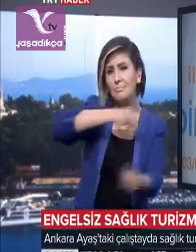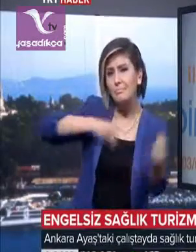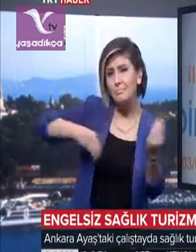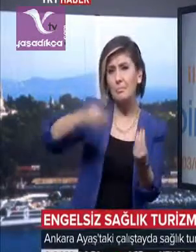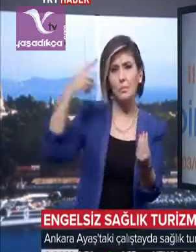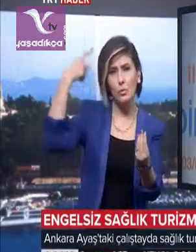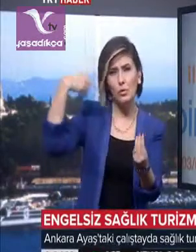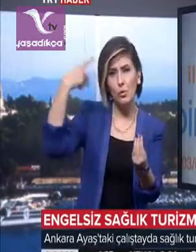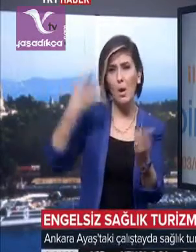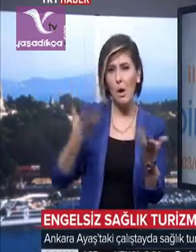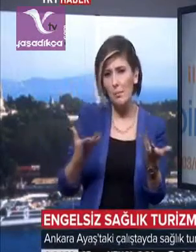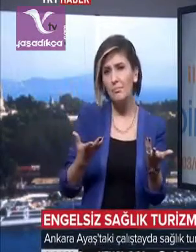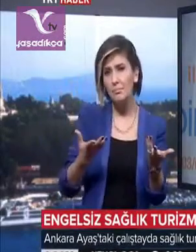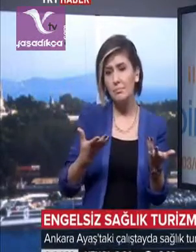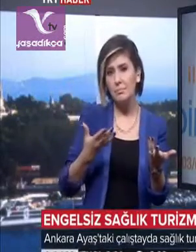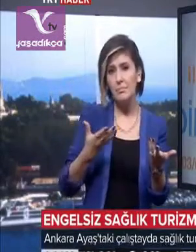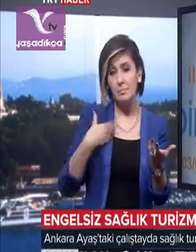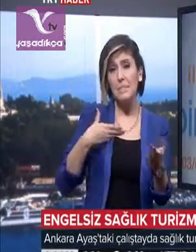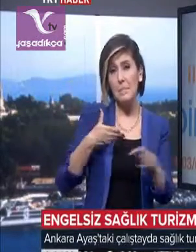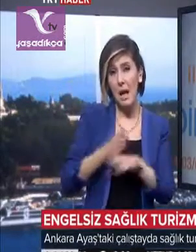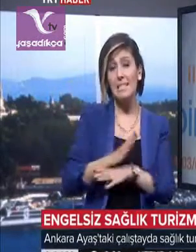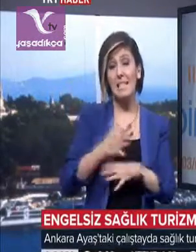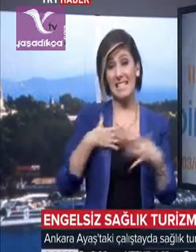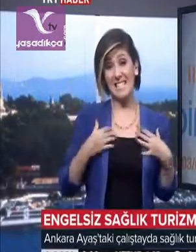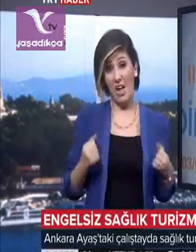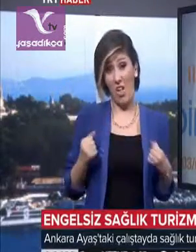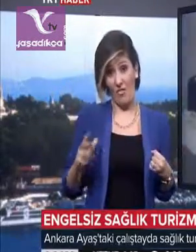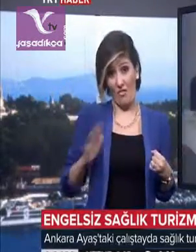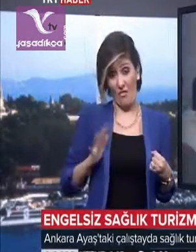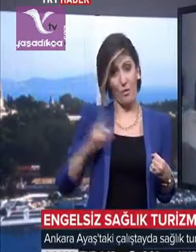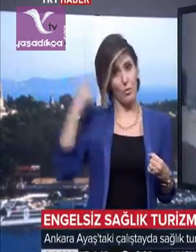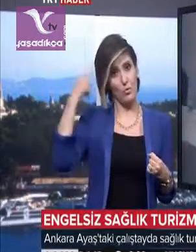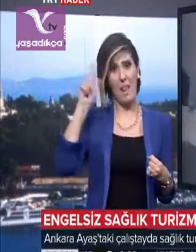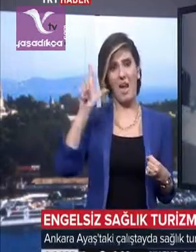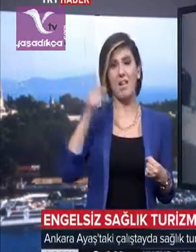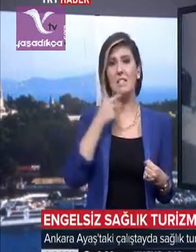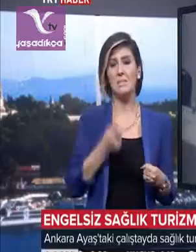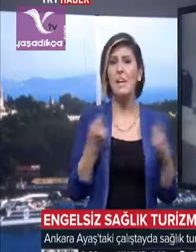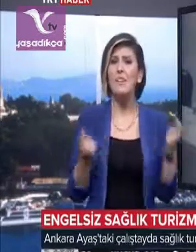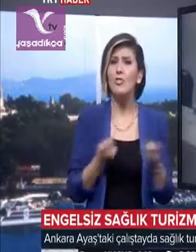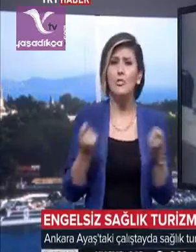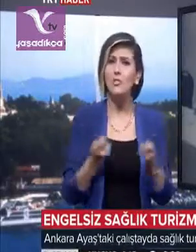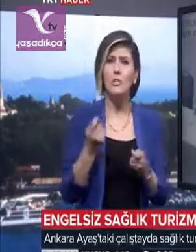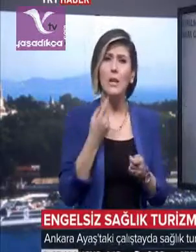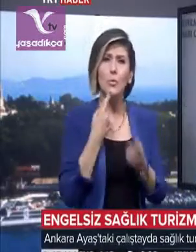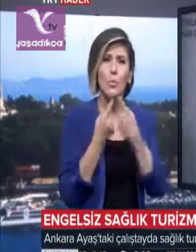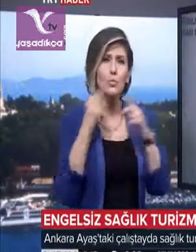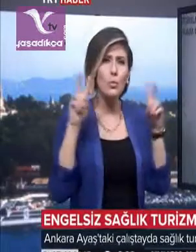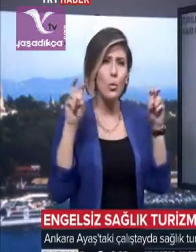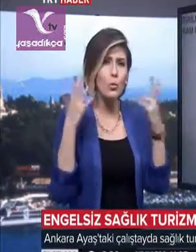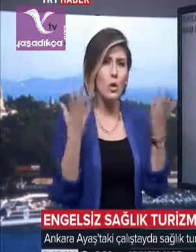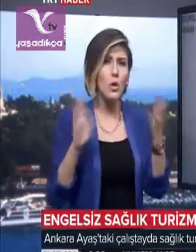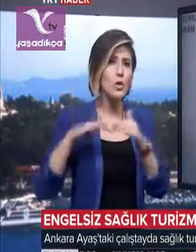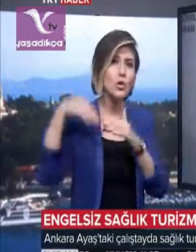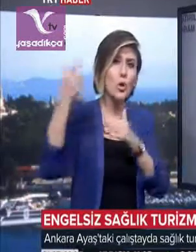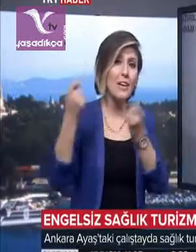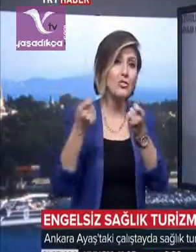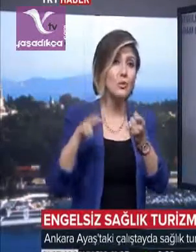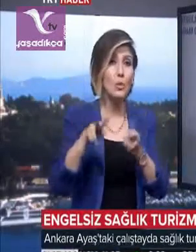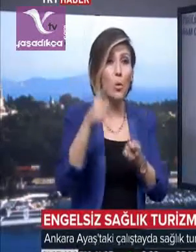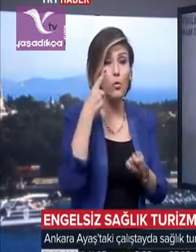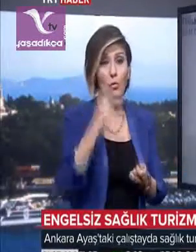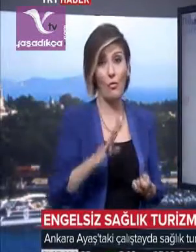bir olayı bizim aslında sağlıklıyken yapmamız lazım. Çalıştay'da ele alınan konular sonraki çalışmalara